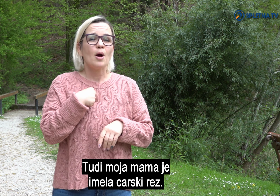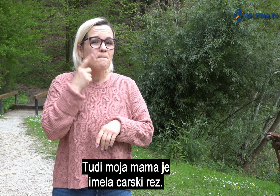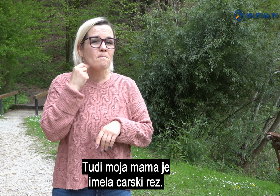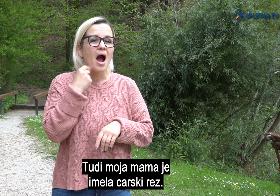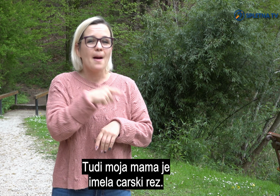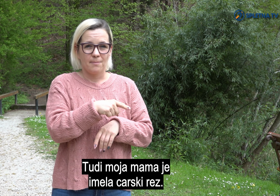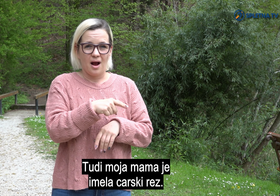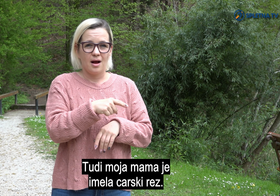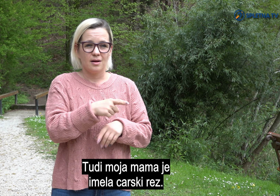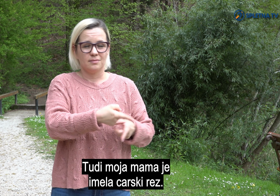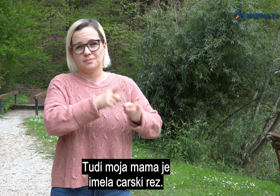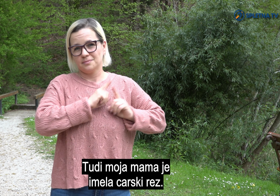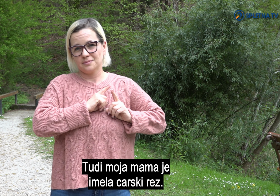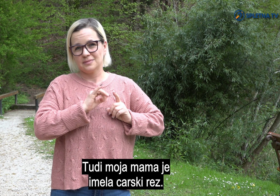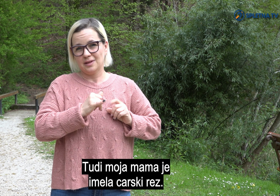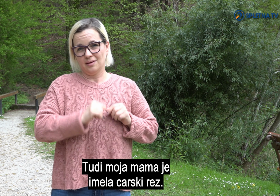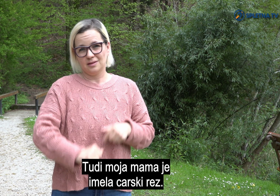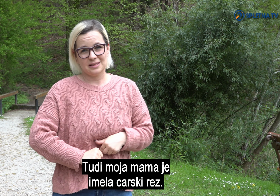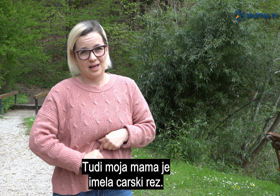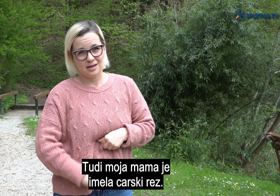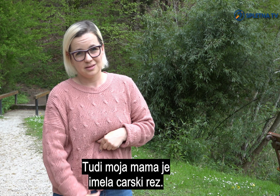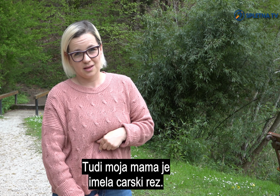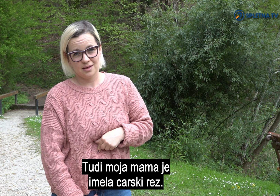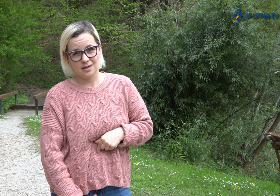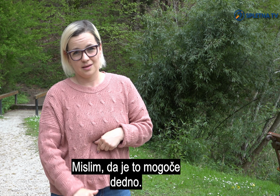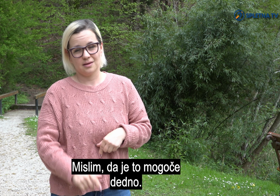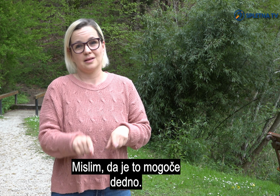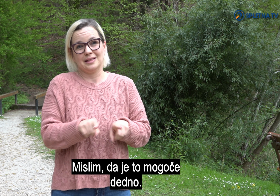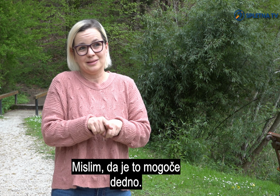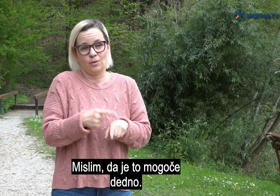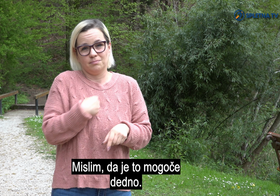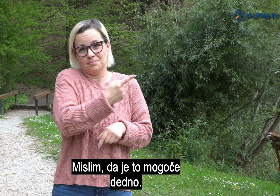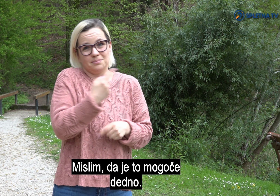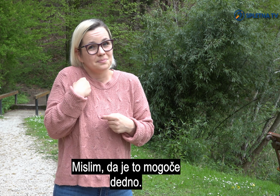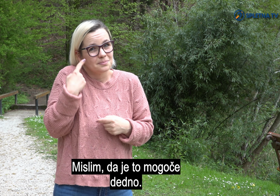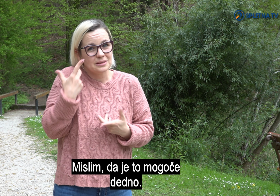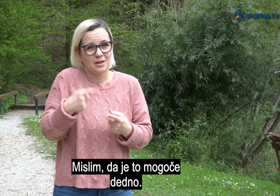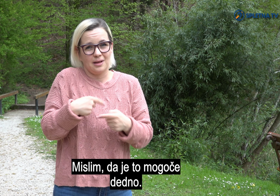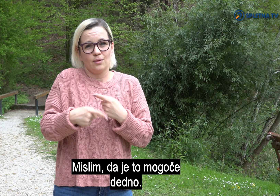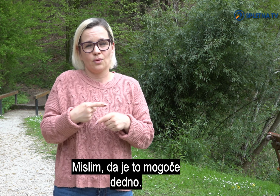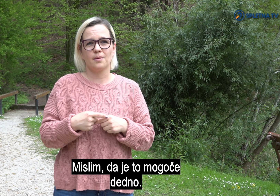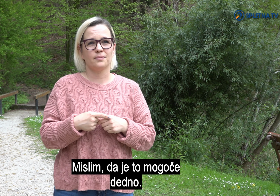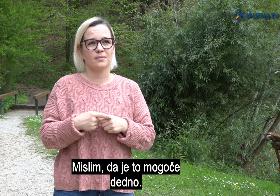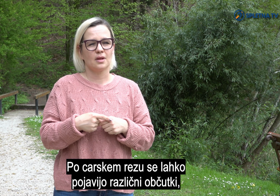Tudi moja mama je imela carski rez. Mislim, da je to mogoče dedno.